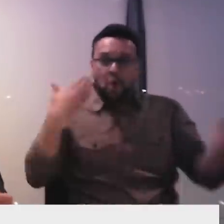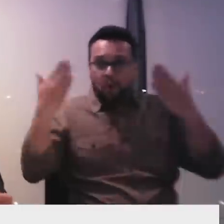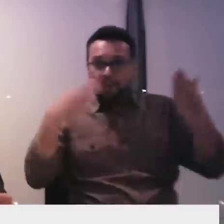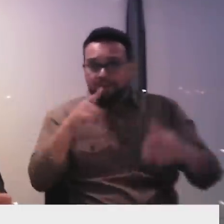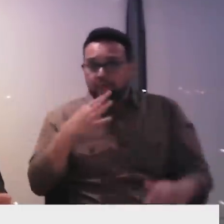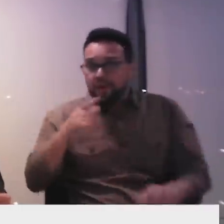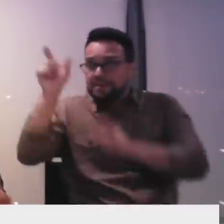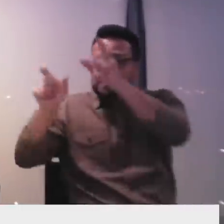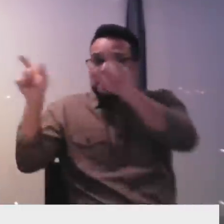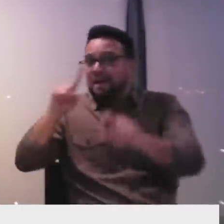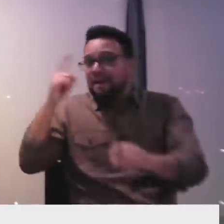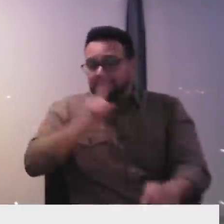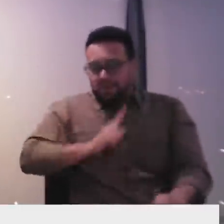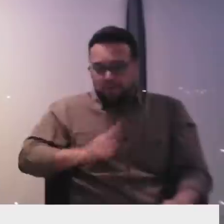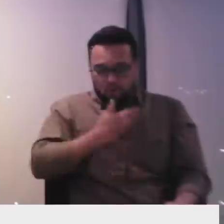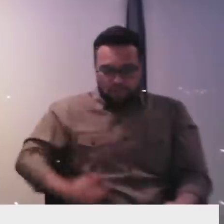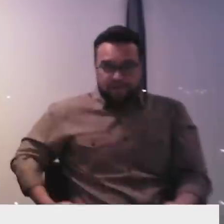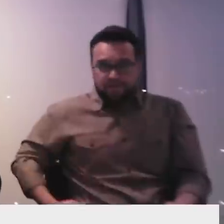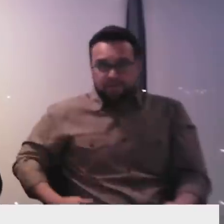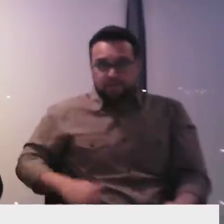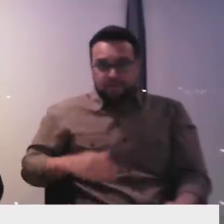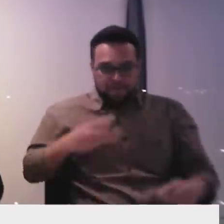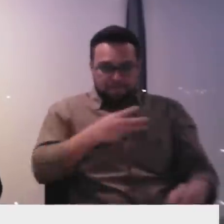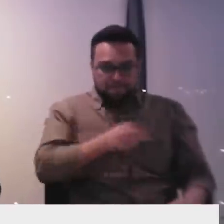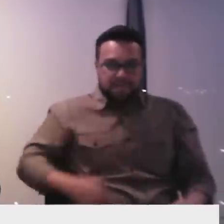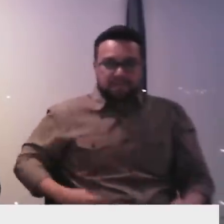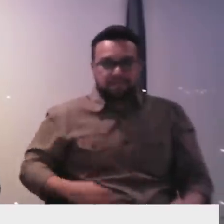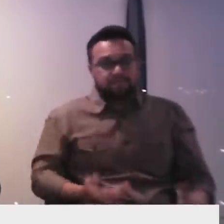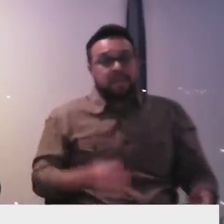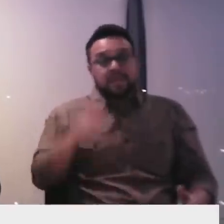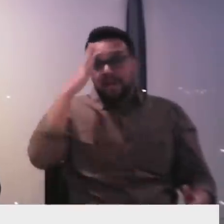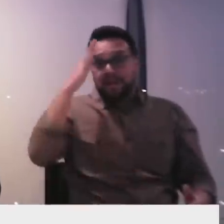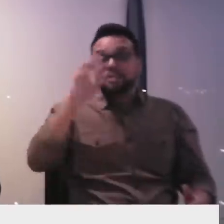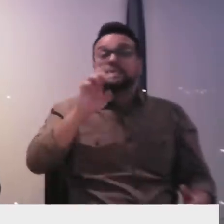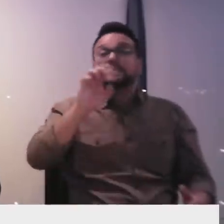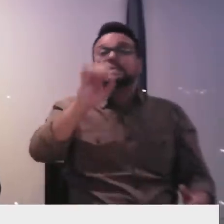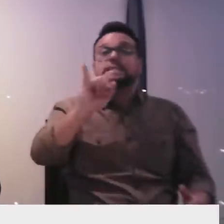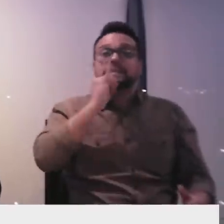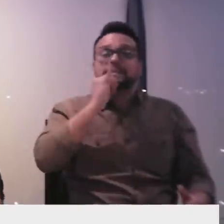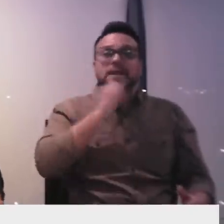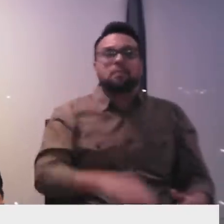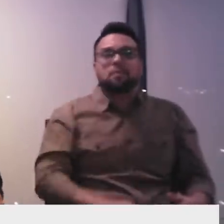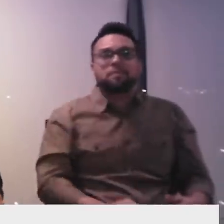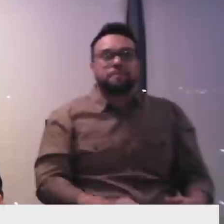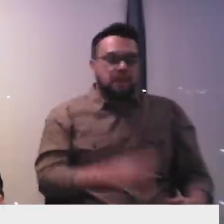comparação. Imagine se tivesse um governo hoje em dia, ministro do padrão de